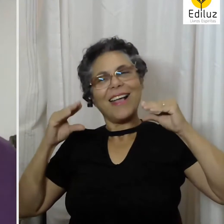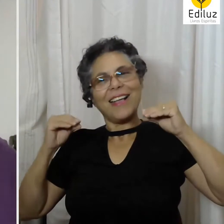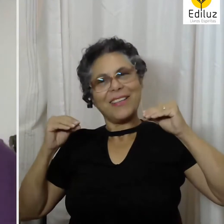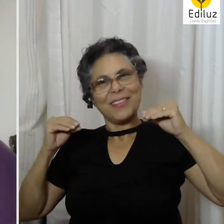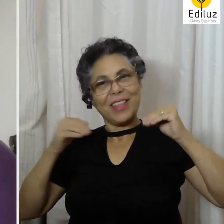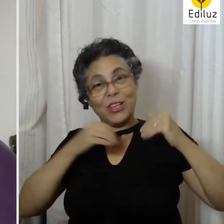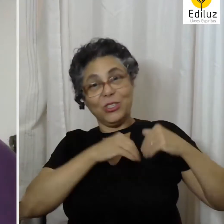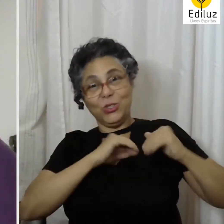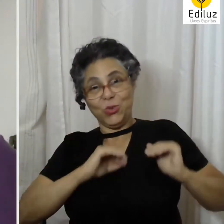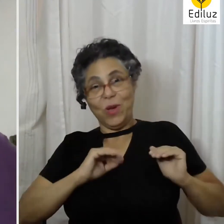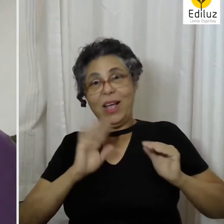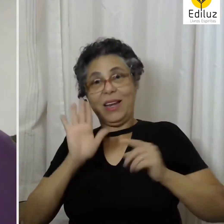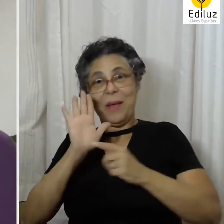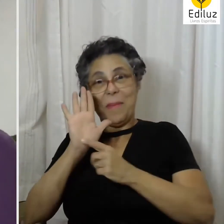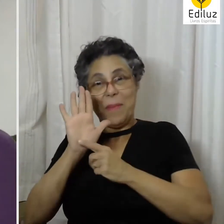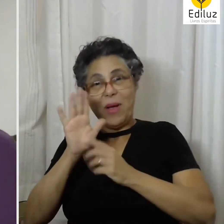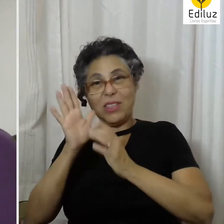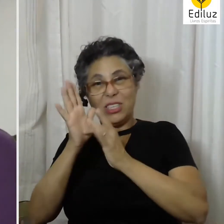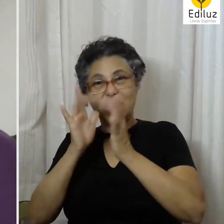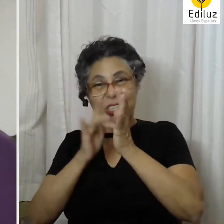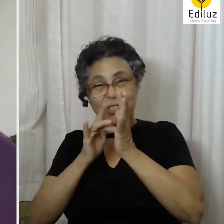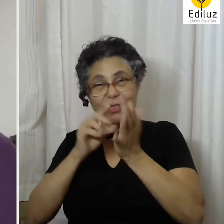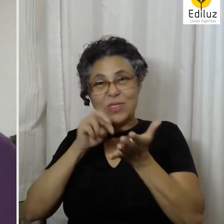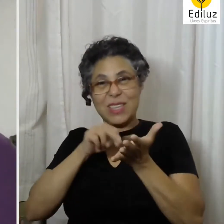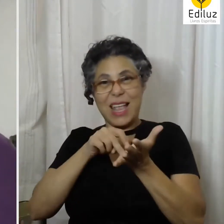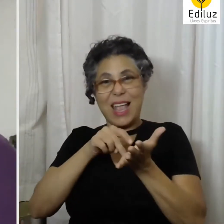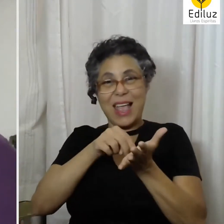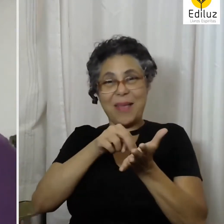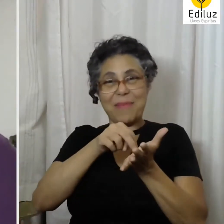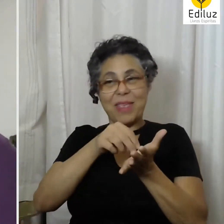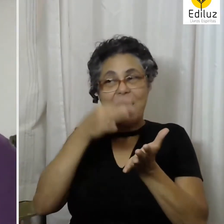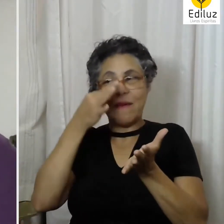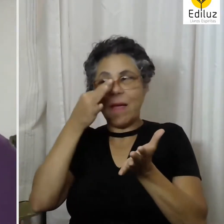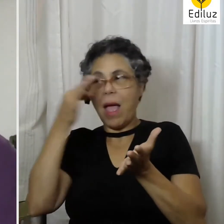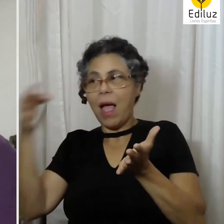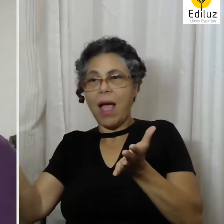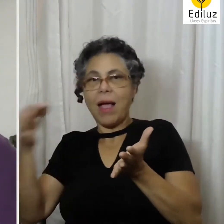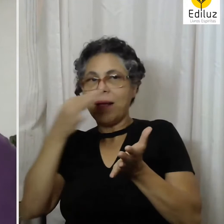Joana nos mostra que Jesus caminhava atento a isso.